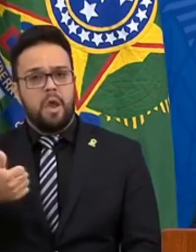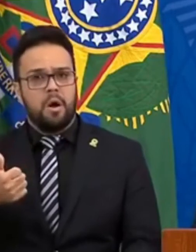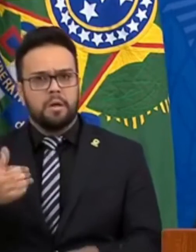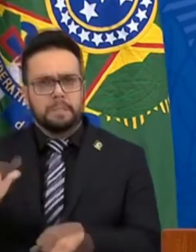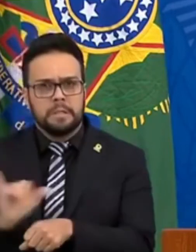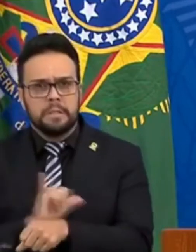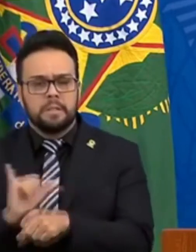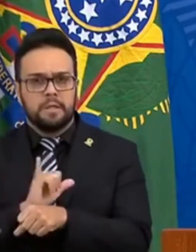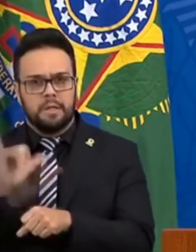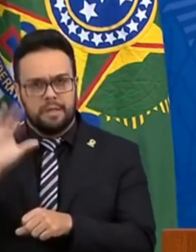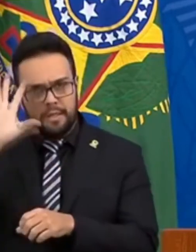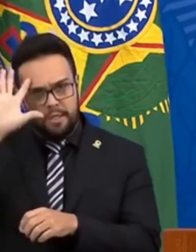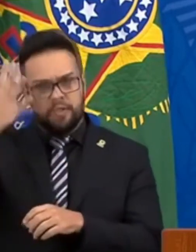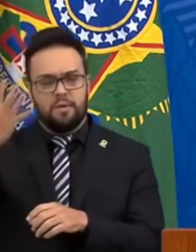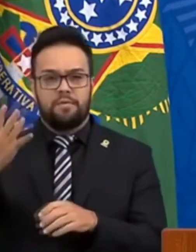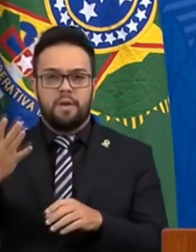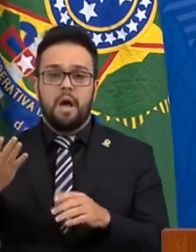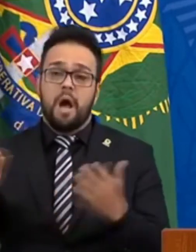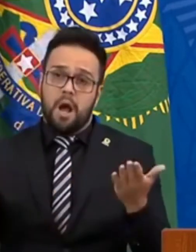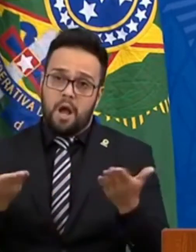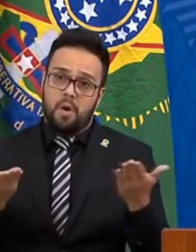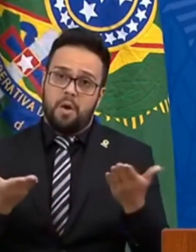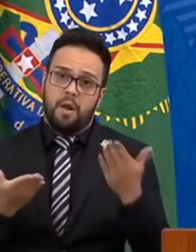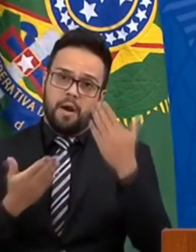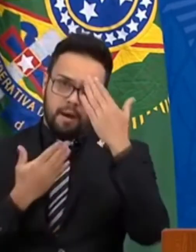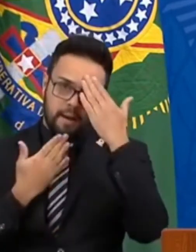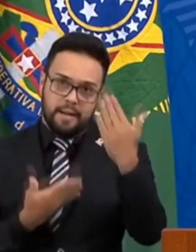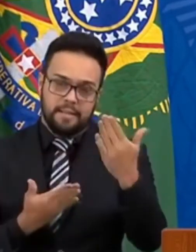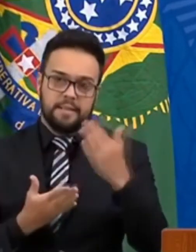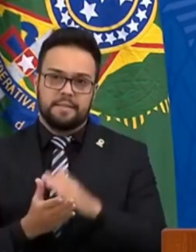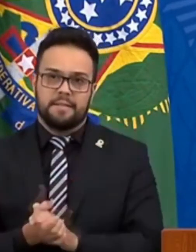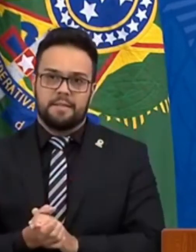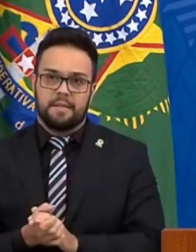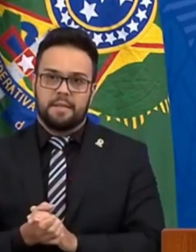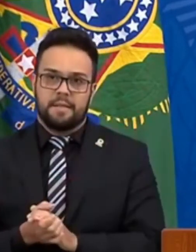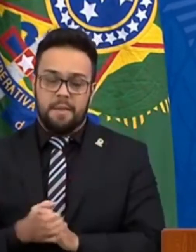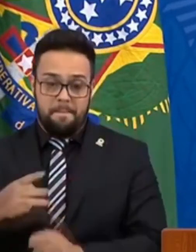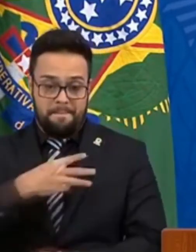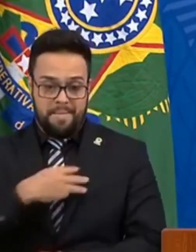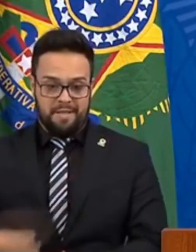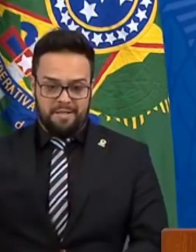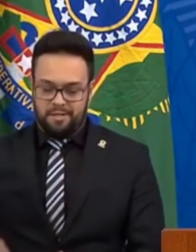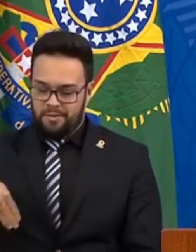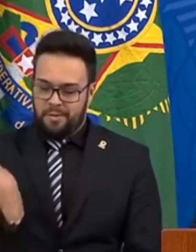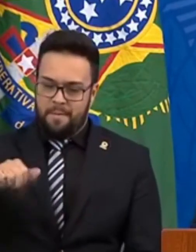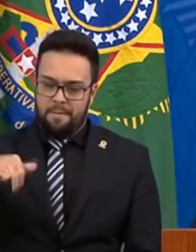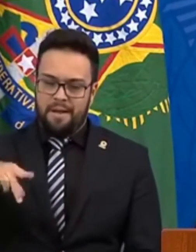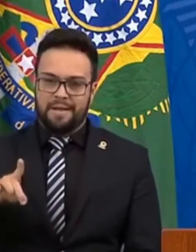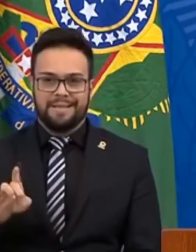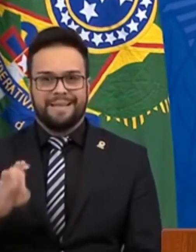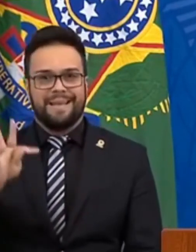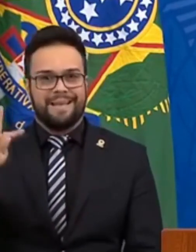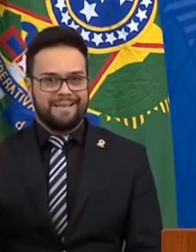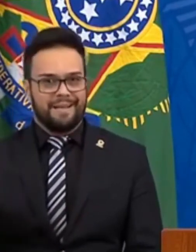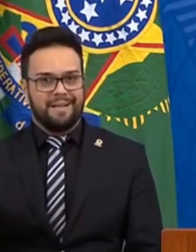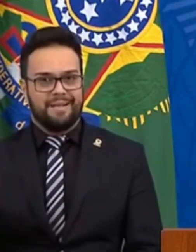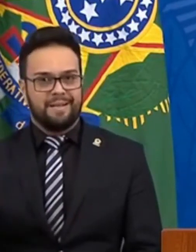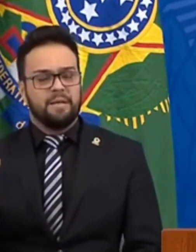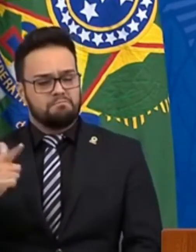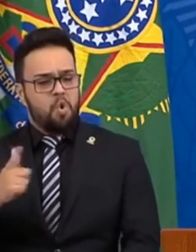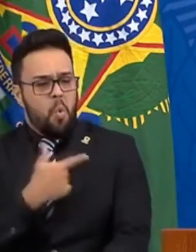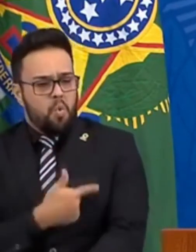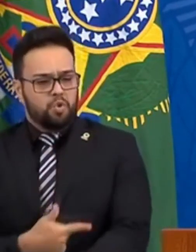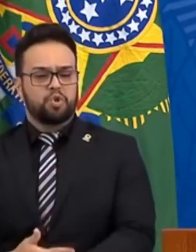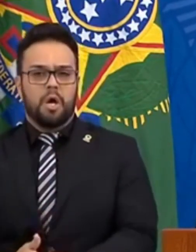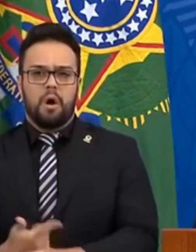momento além de agradecer e o senhor henrique mandetta pela sua cordialidade pela